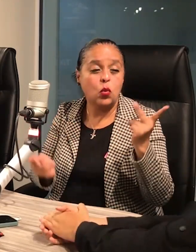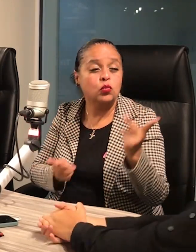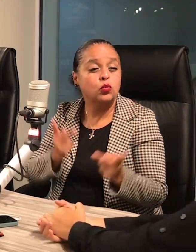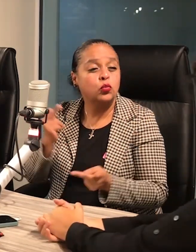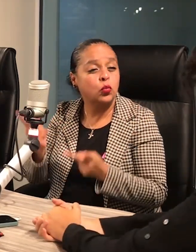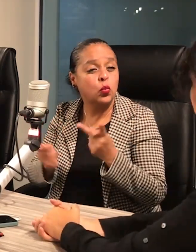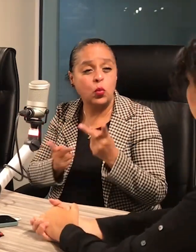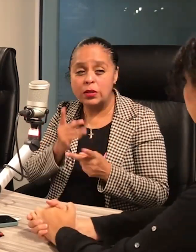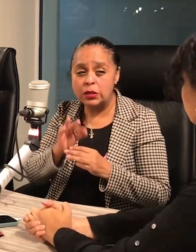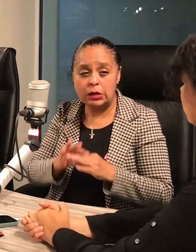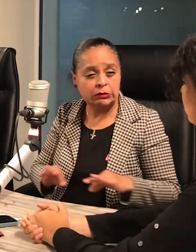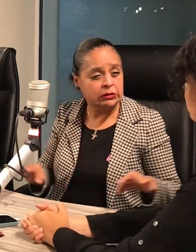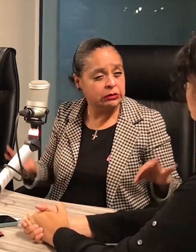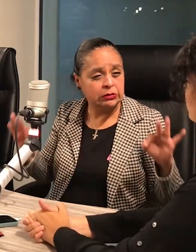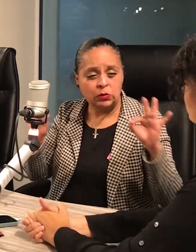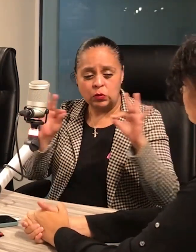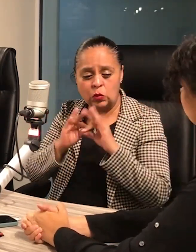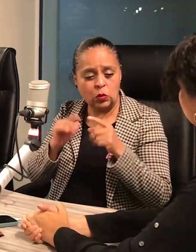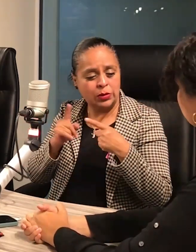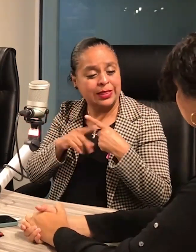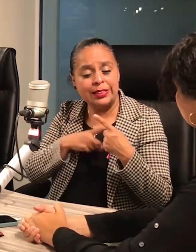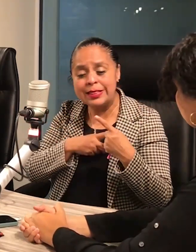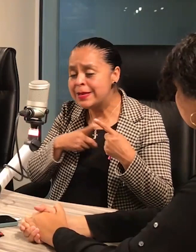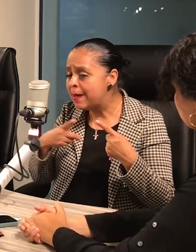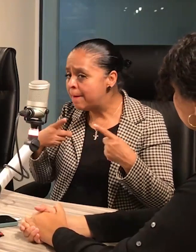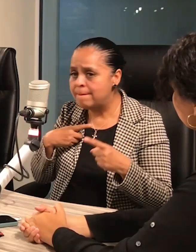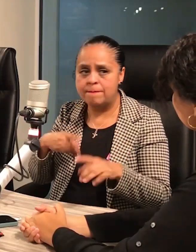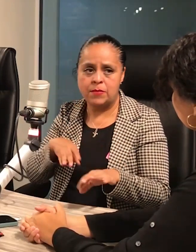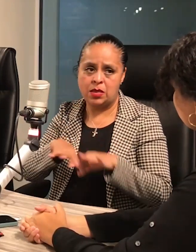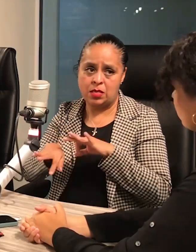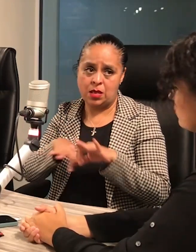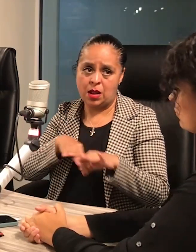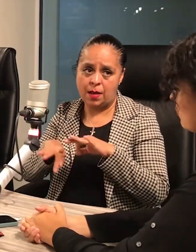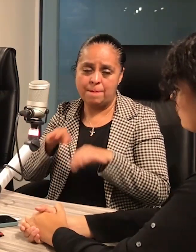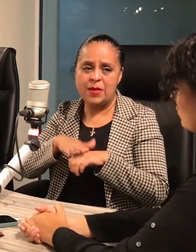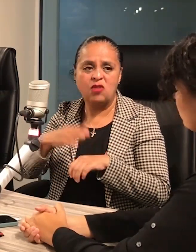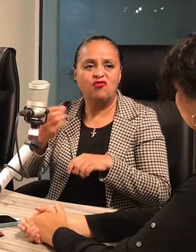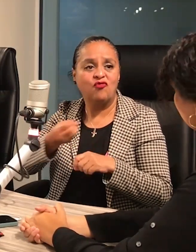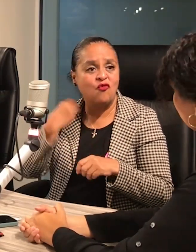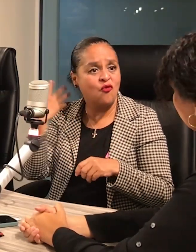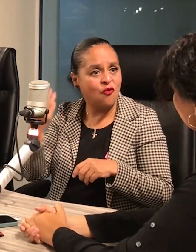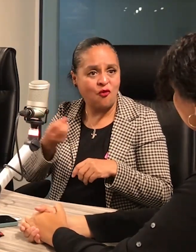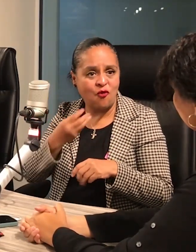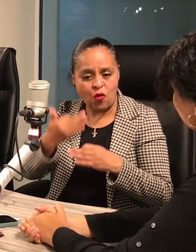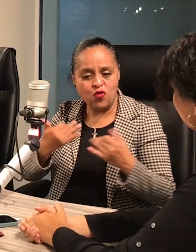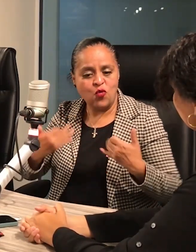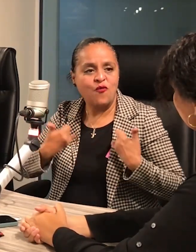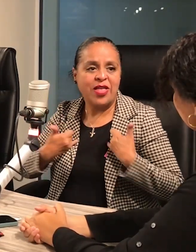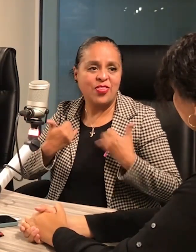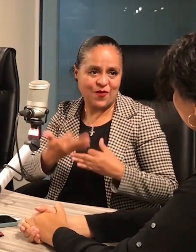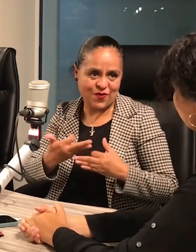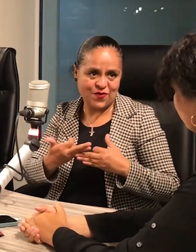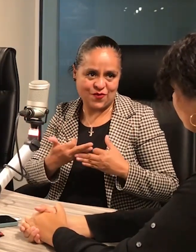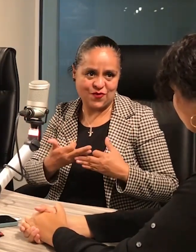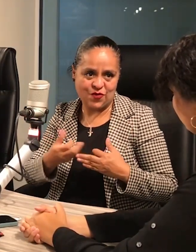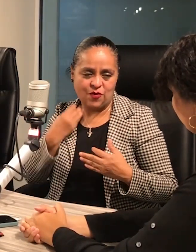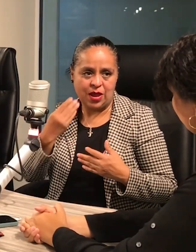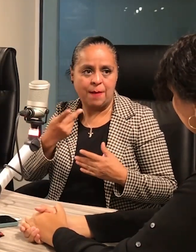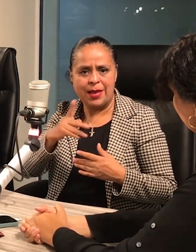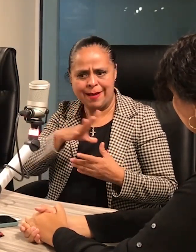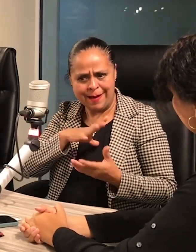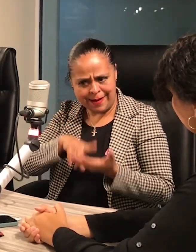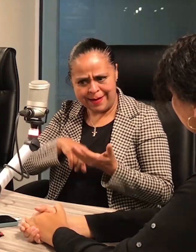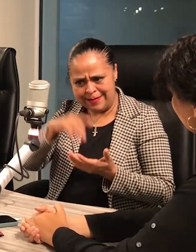discapacidad. Okay. Deberíamos trabajar en más foros. Ahora lo hicimos con juventudes, pero hay expertos